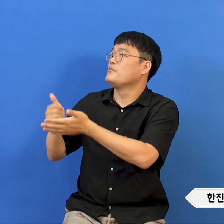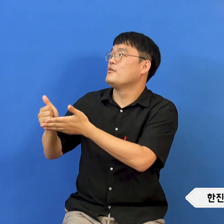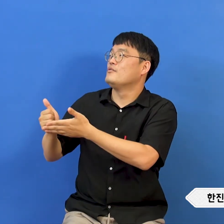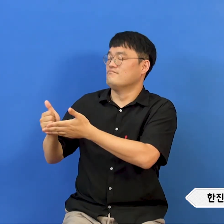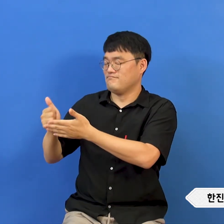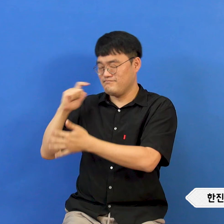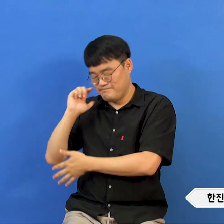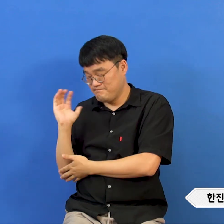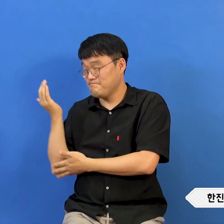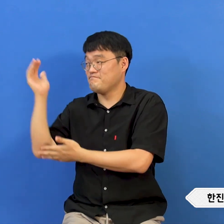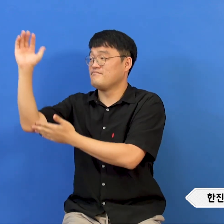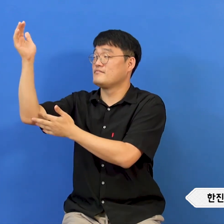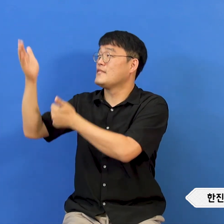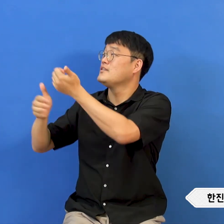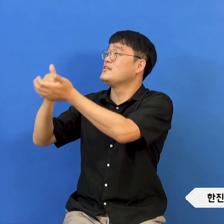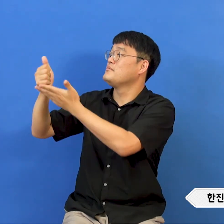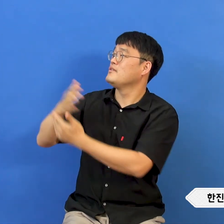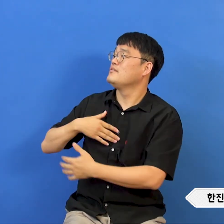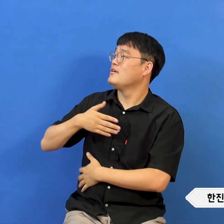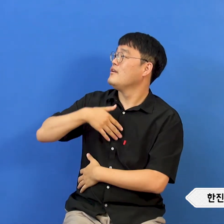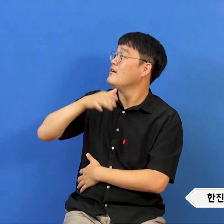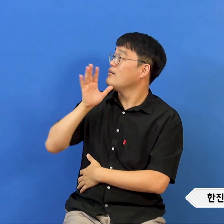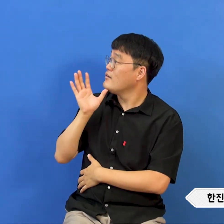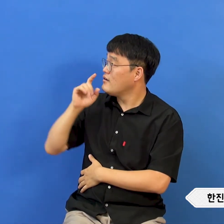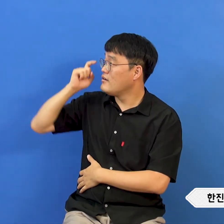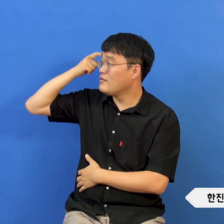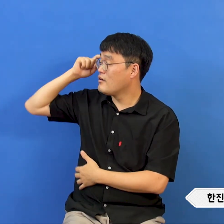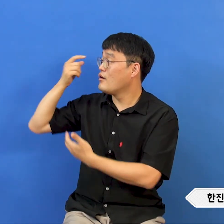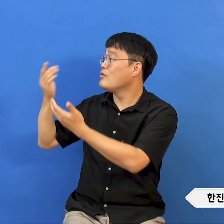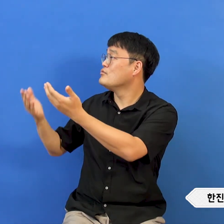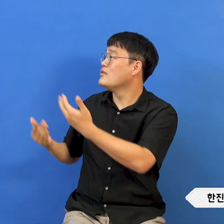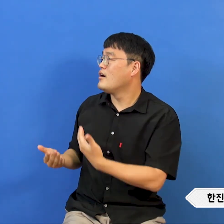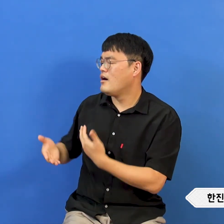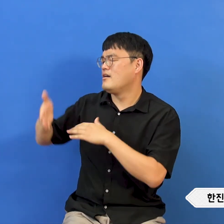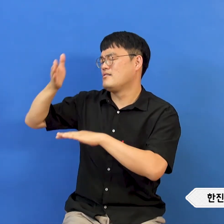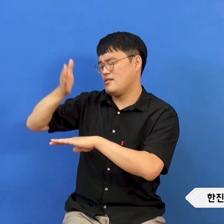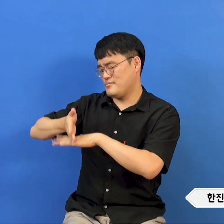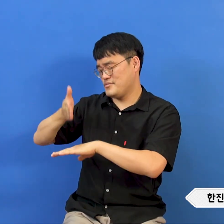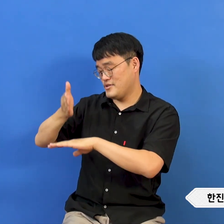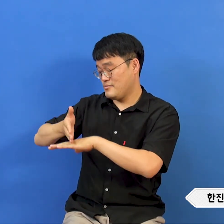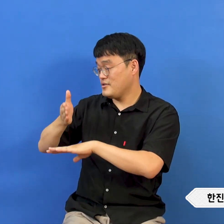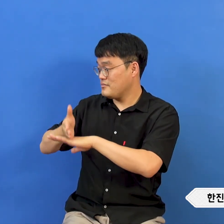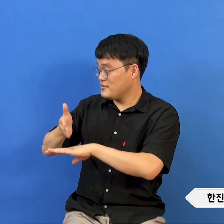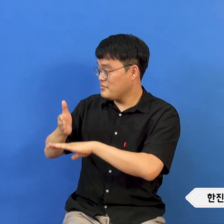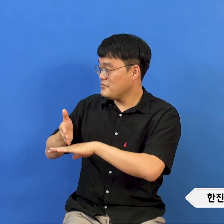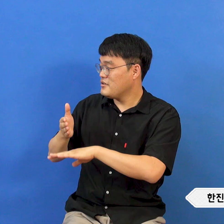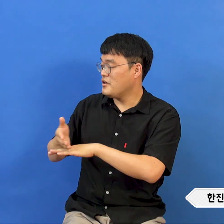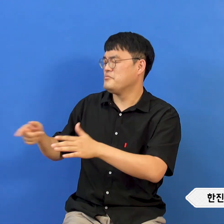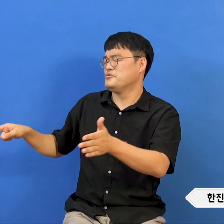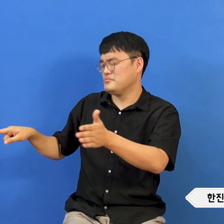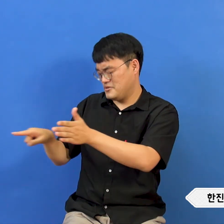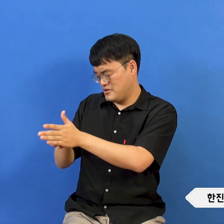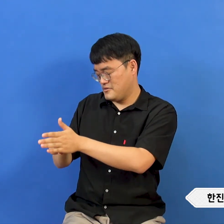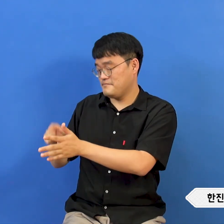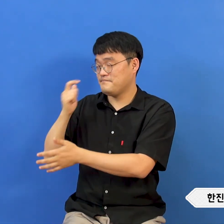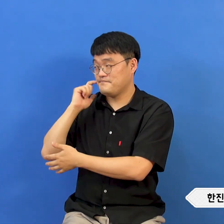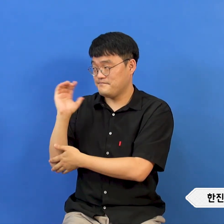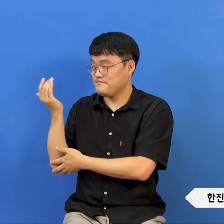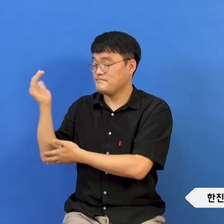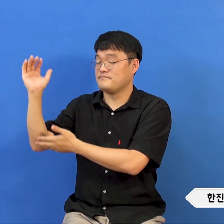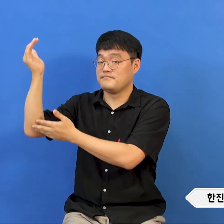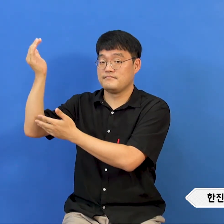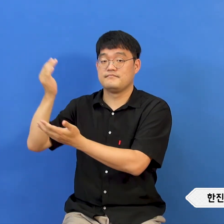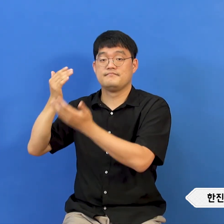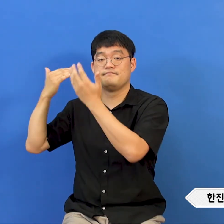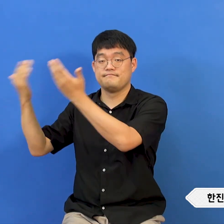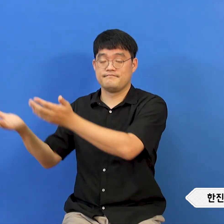하나님, 이 늙은 것을 그렇게 생각해 주십니까? 감사합니다. 감사합니다. 영광을 올려드린